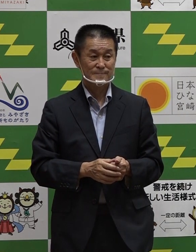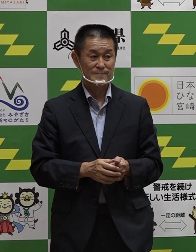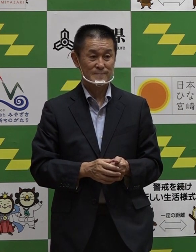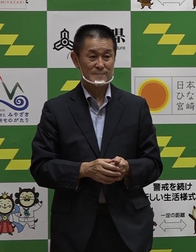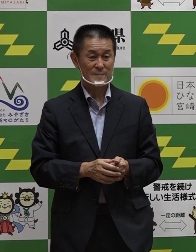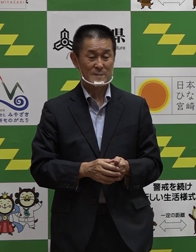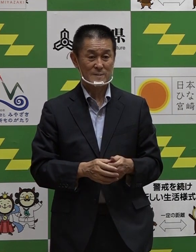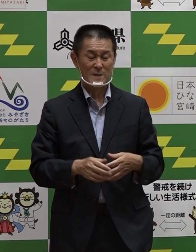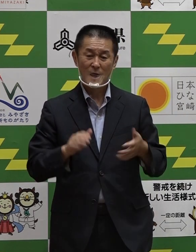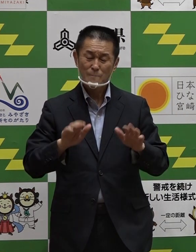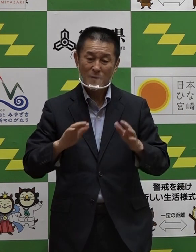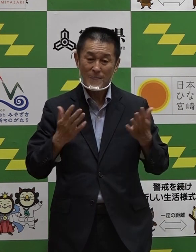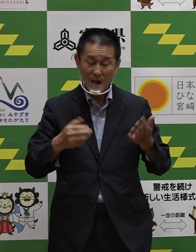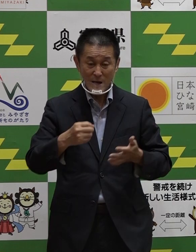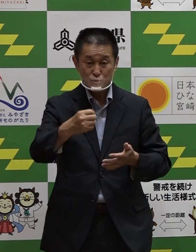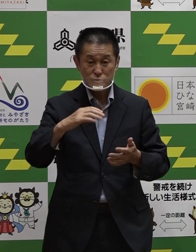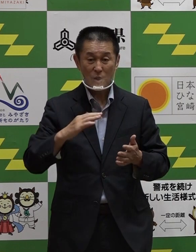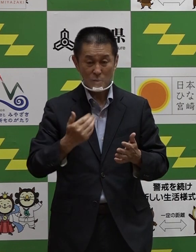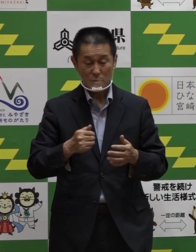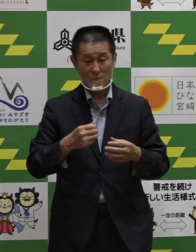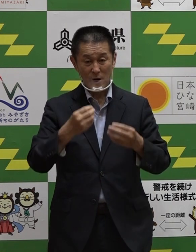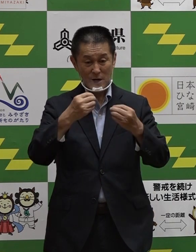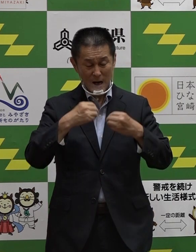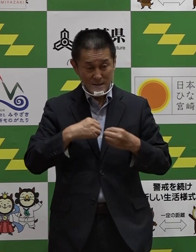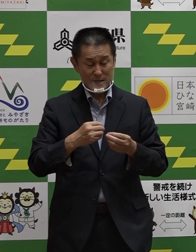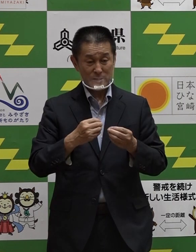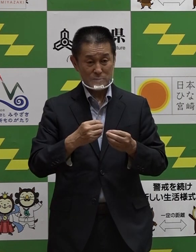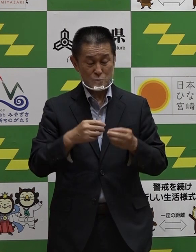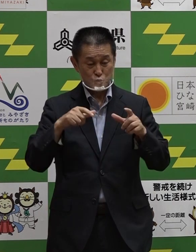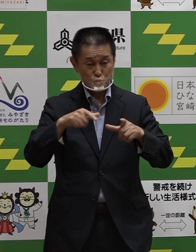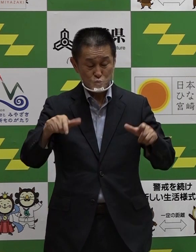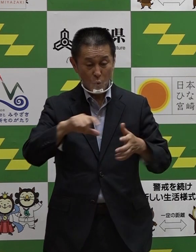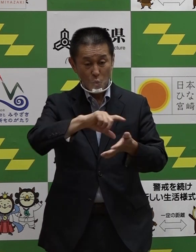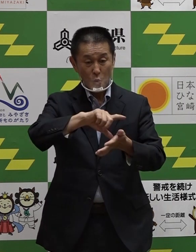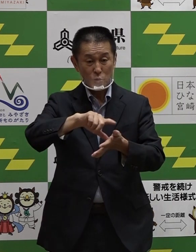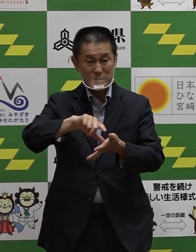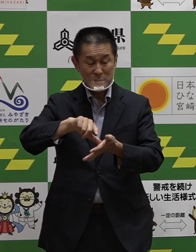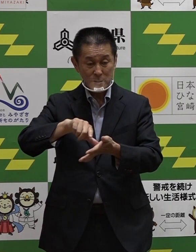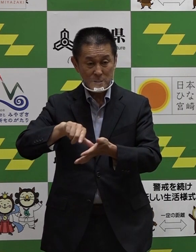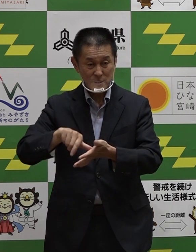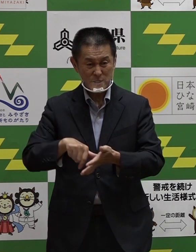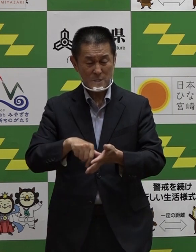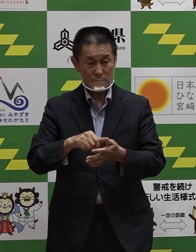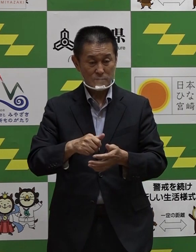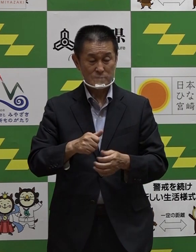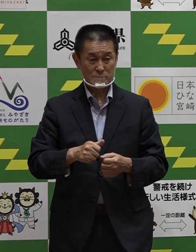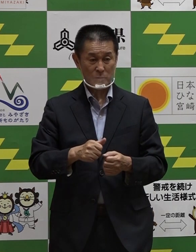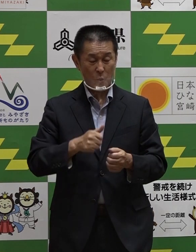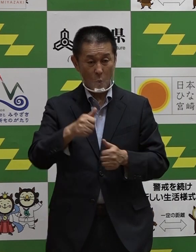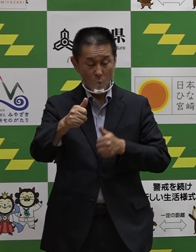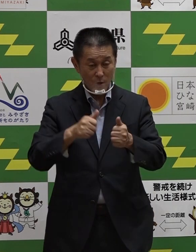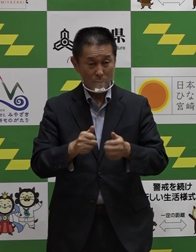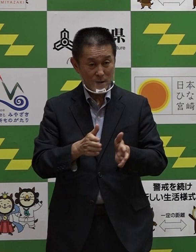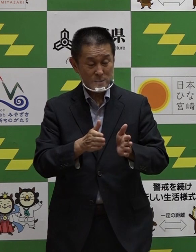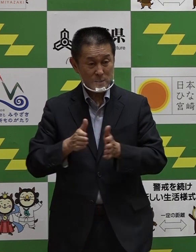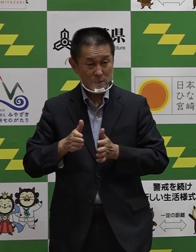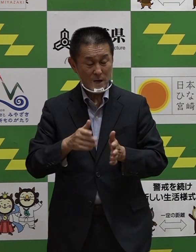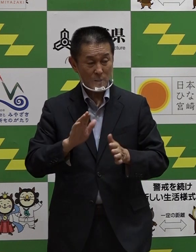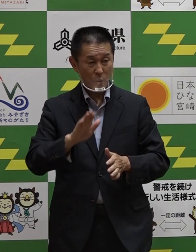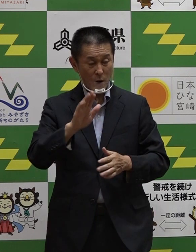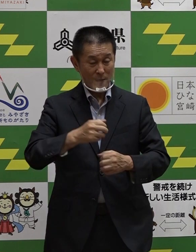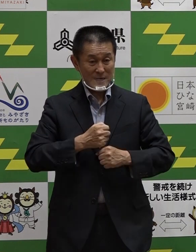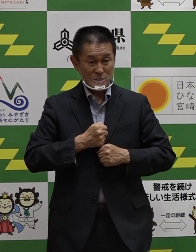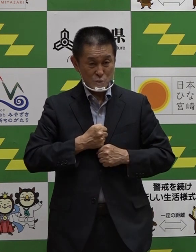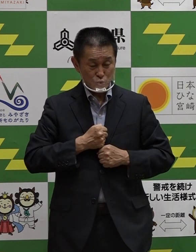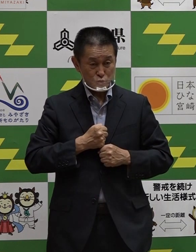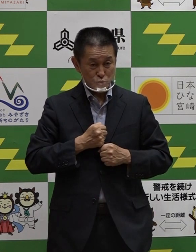まあ、現実ではないということですけど、感染流行地域への往来、 はい、 今日本にいただいたパネルと往来避けてとあるんですけど、それはこれただ自粛をお